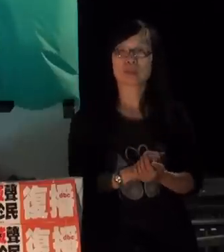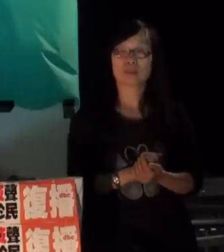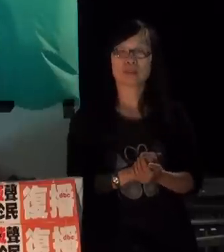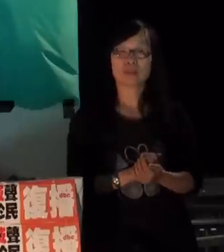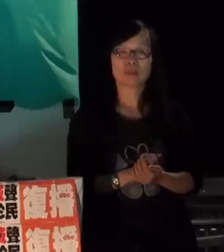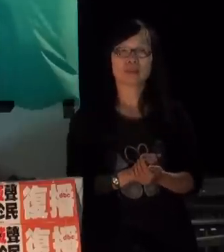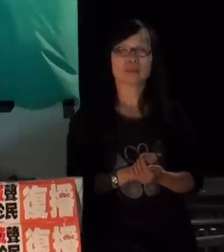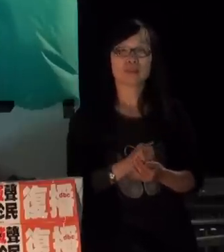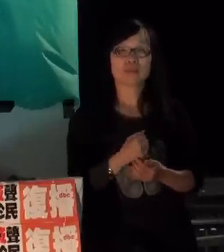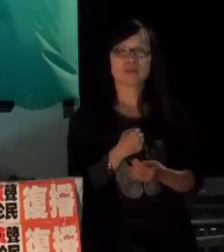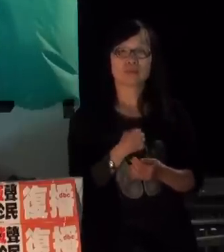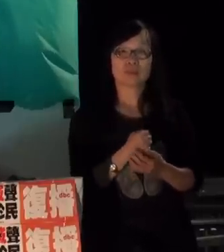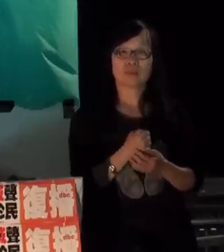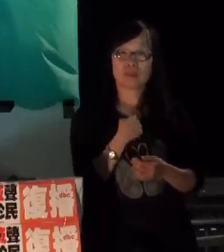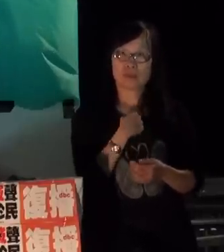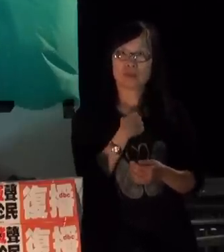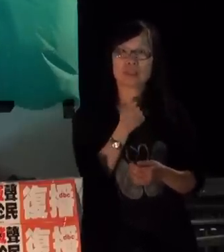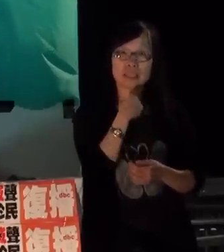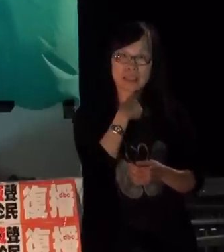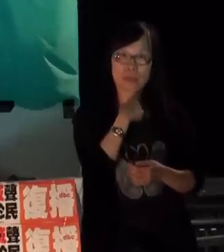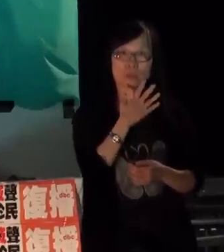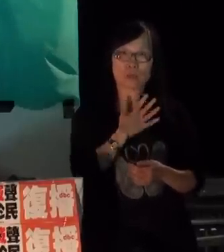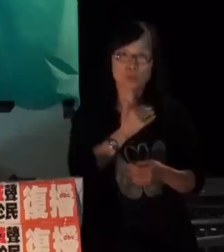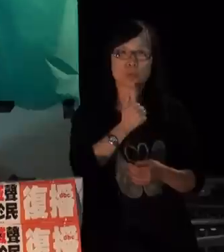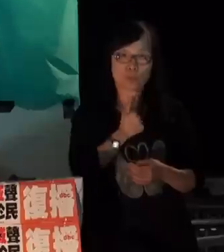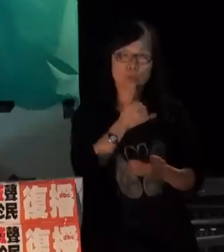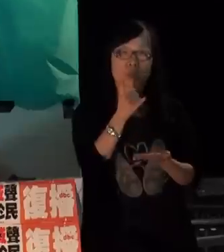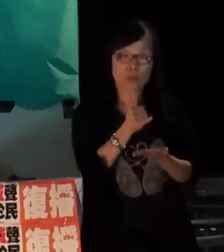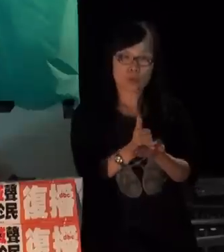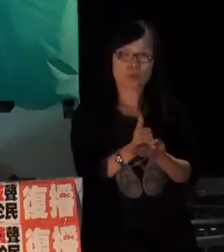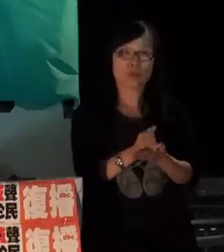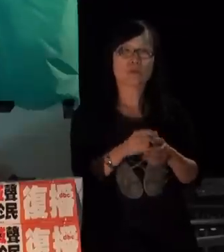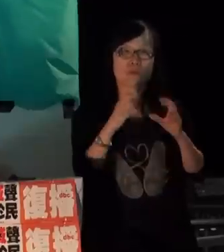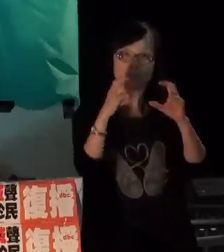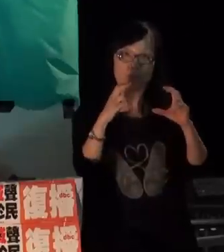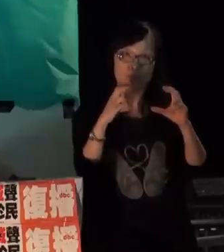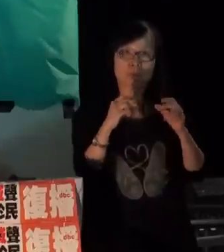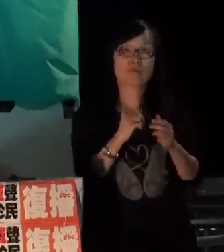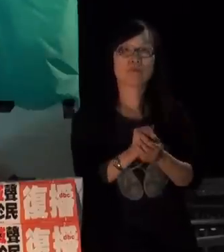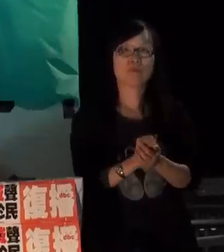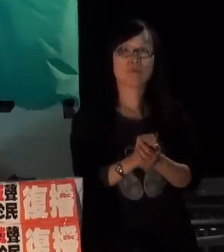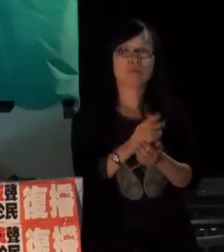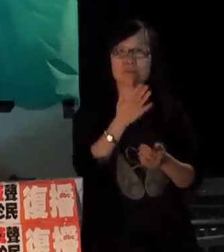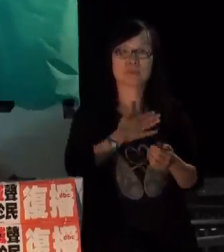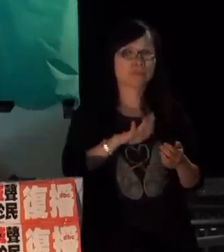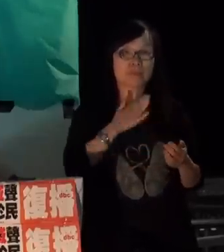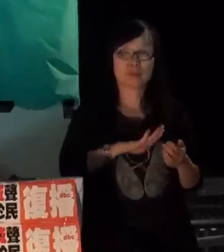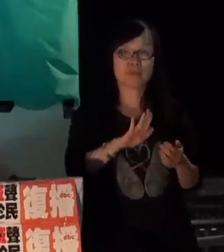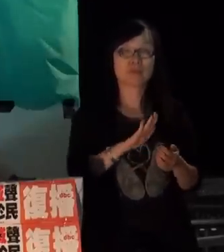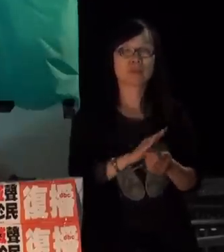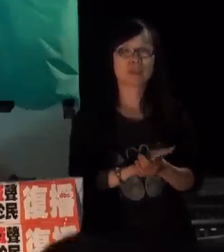喂阿哥，我哋會準備曬啲凳啲車噶啦，大家唔使驚啊！跟住